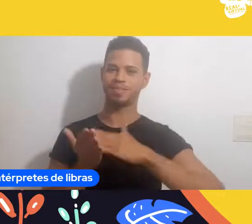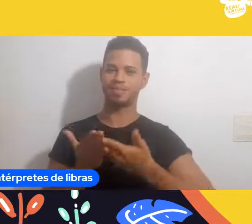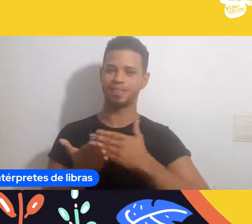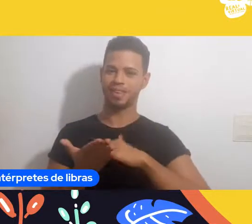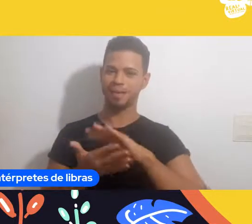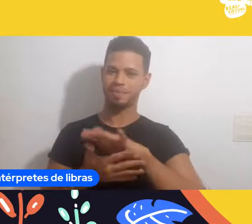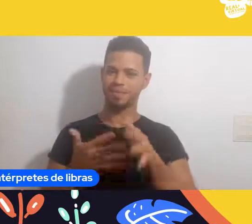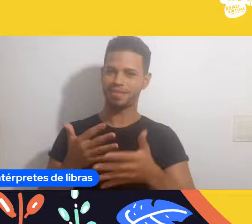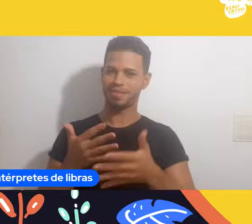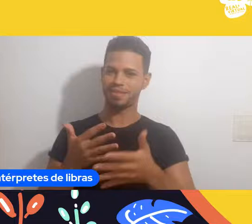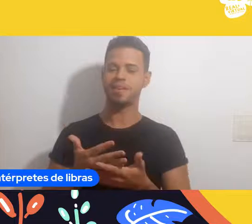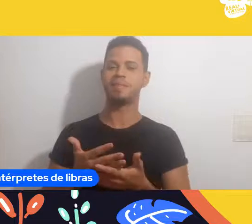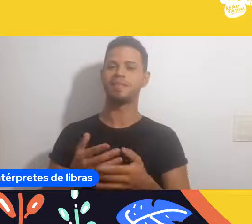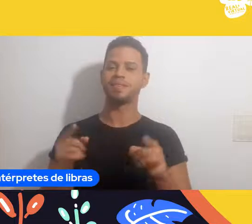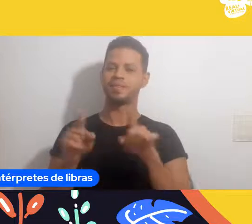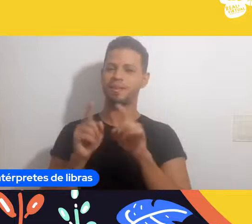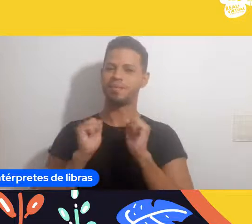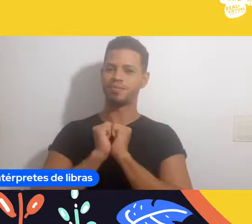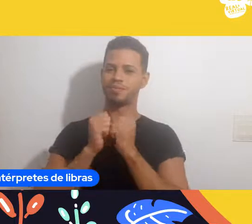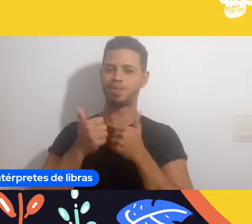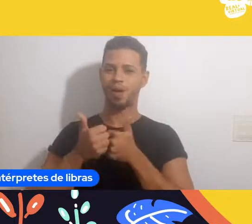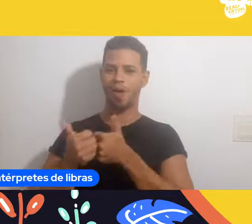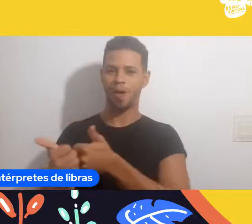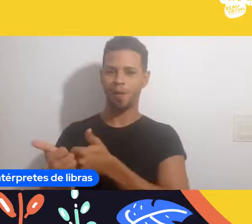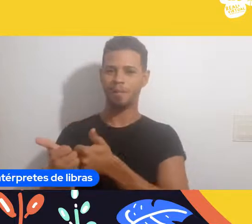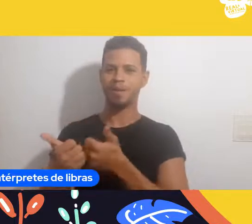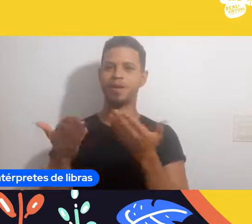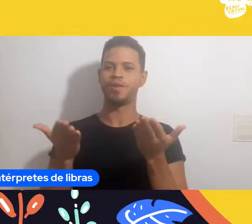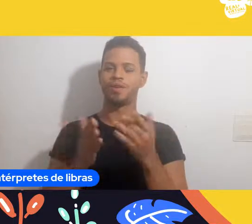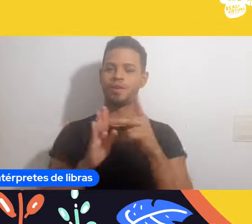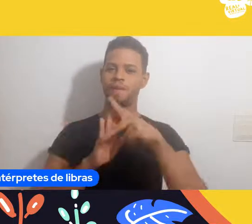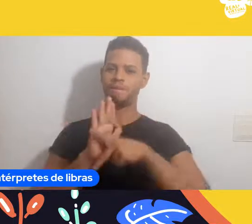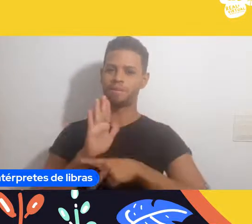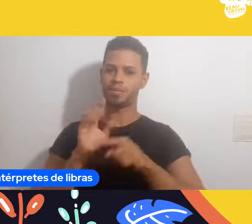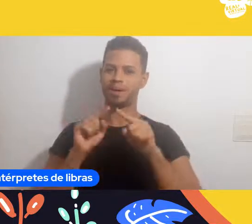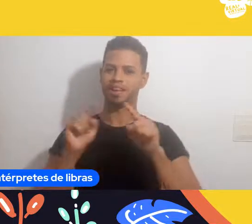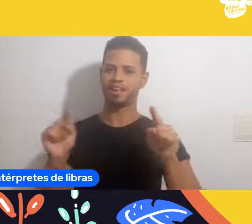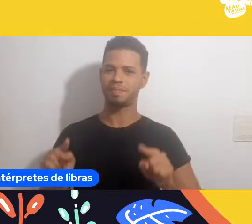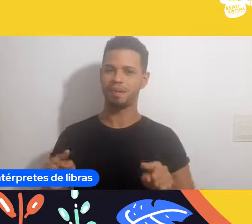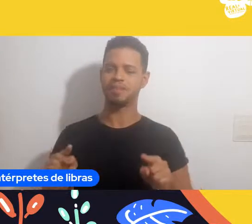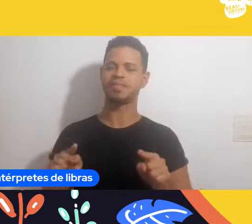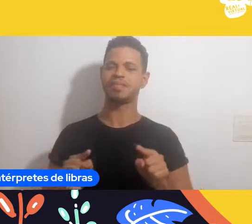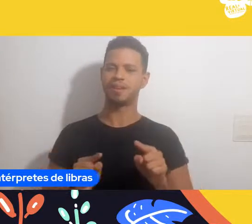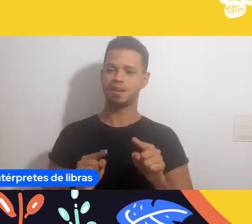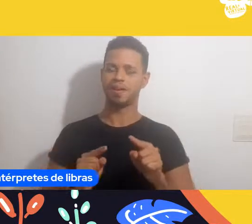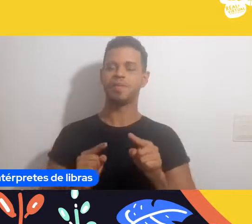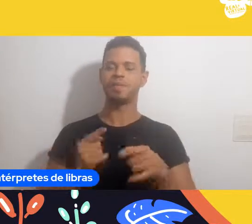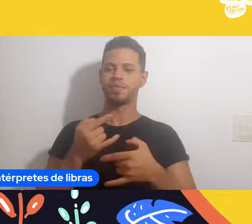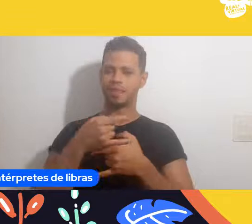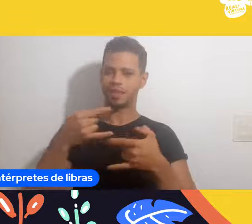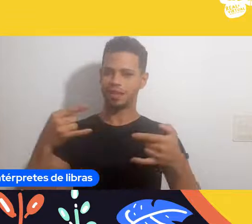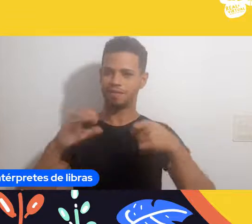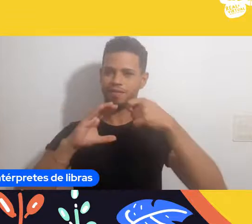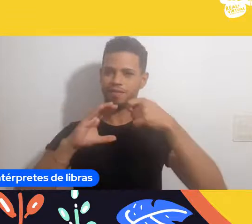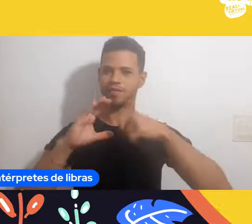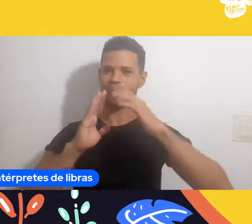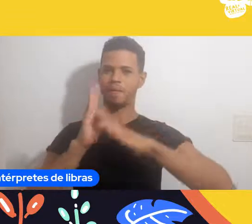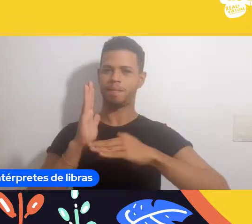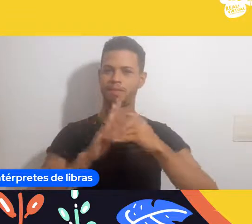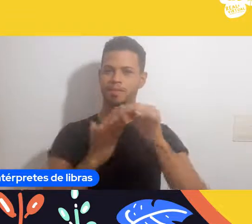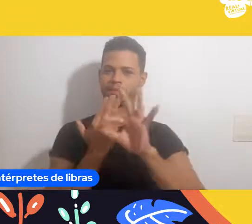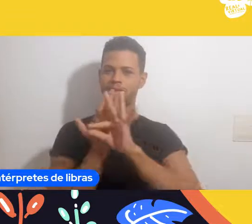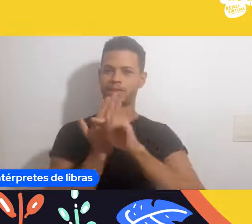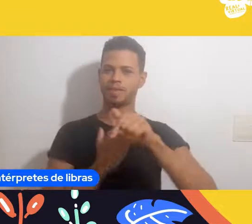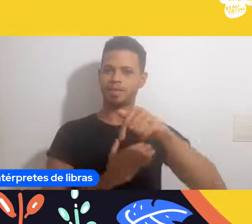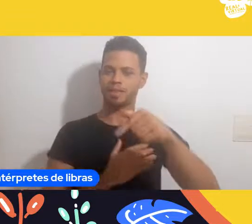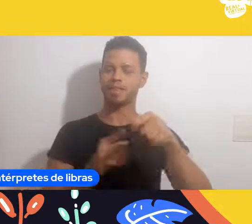Libras, que está aqui acompanhando com a gente toda a programação virtual do Pintando Sete. Ele também divide essa